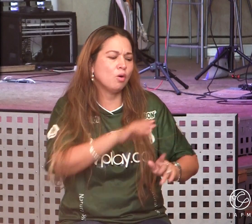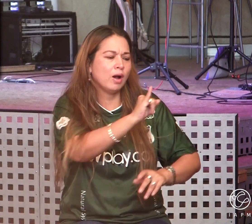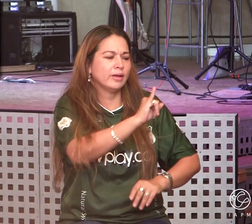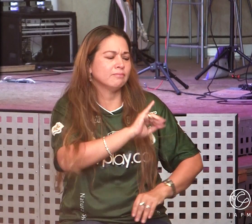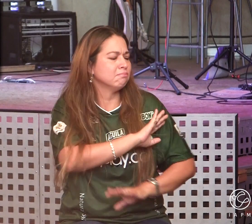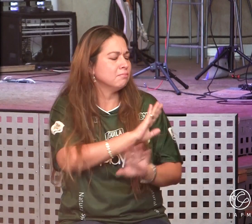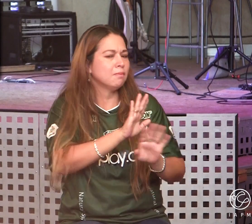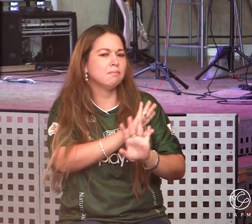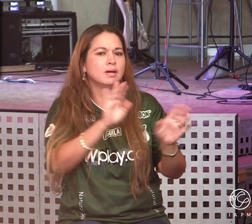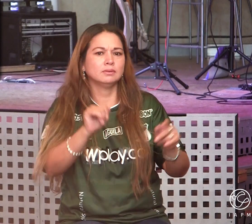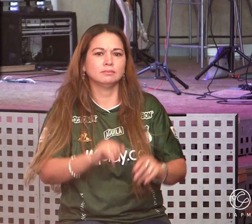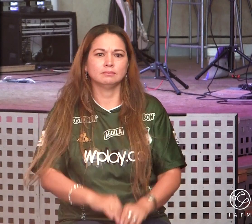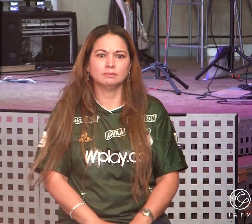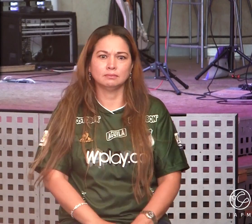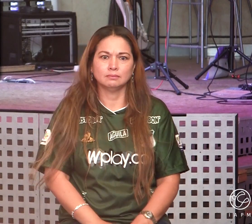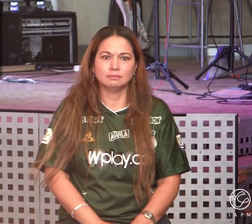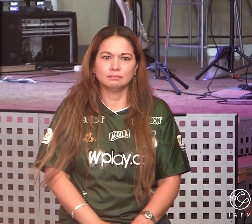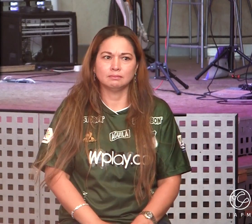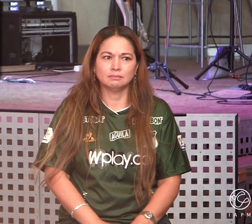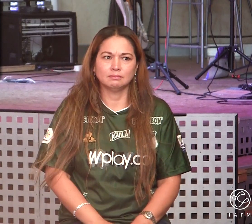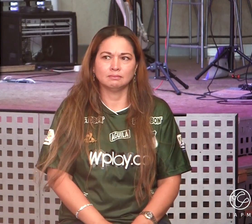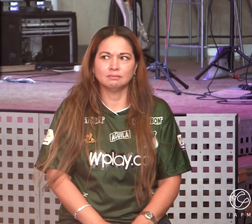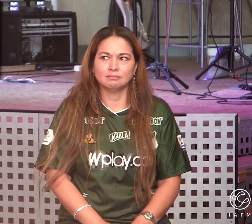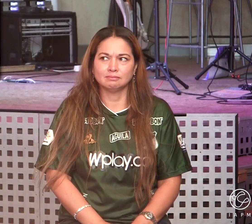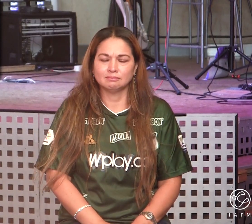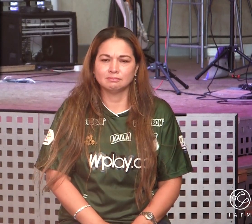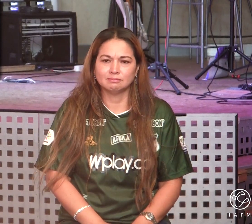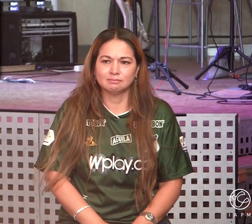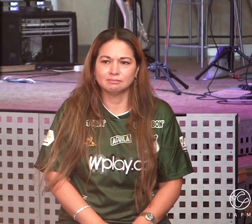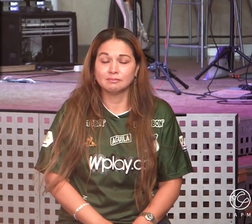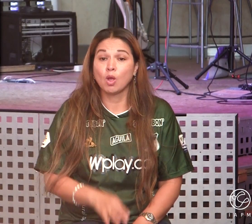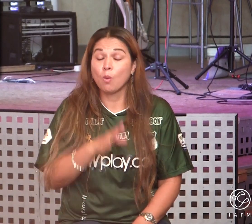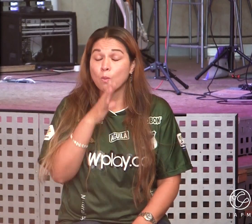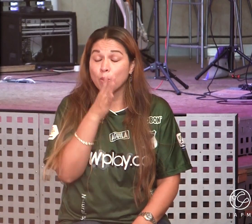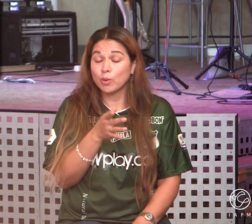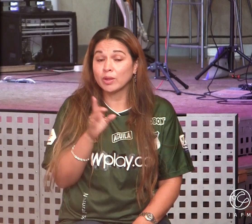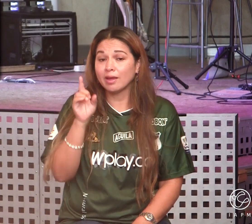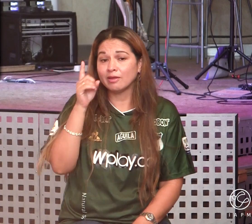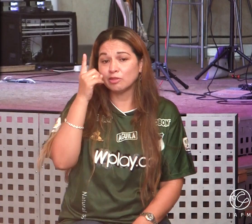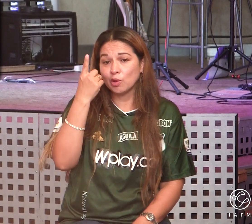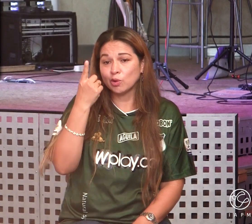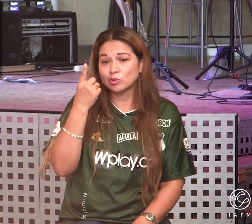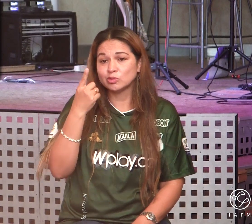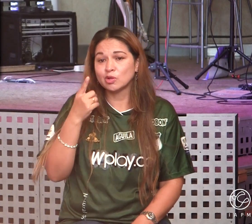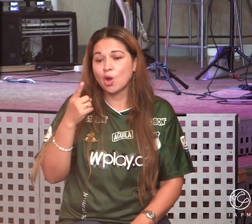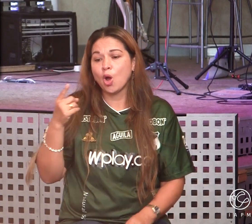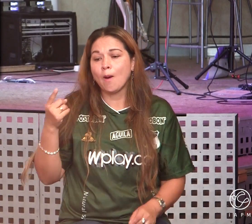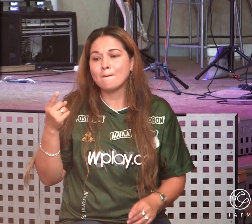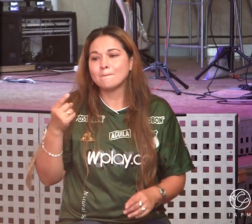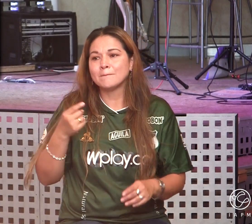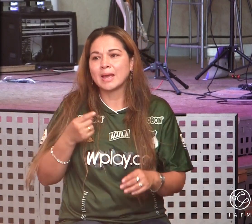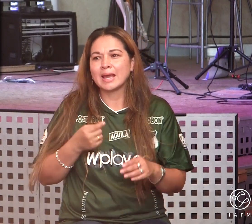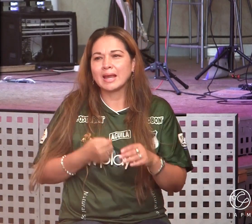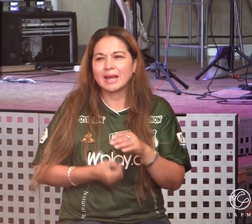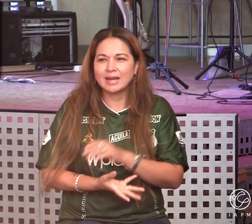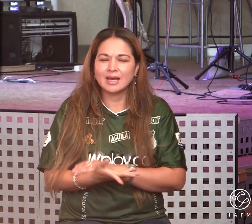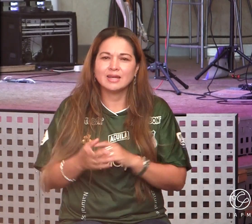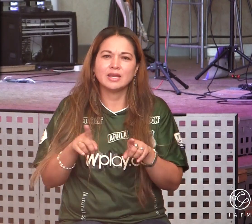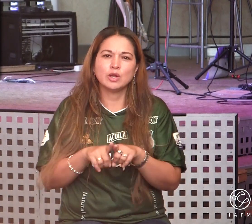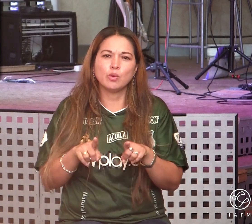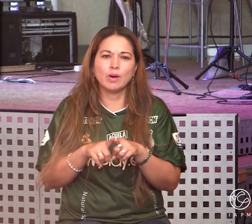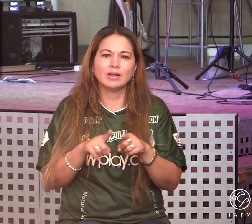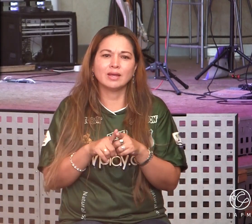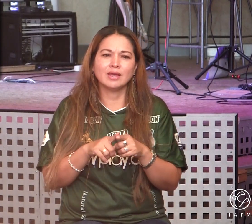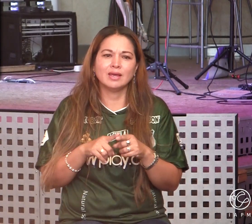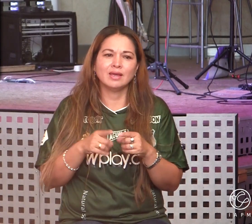las personas vinculan lo divino? ¿Con qué las personas vinculan a Dios, incluyendo a nosotros? Casi siempre con ser bueno.